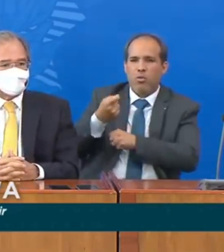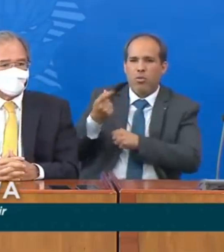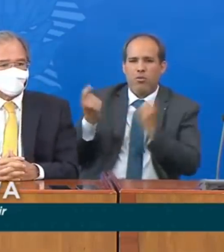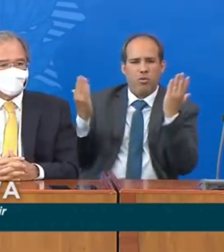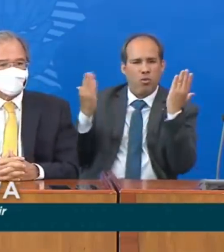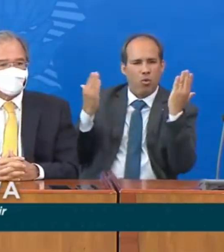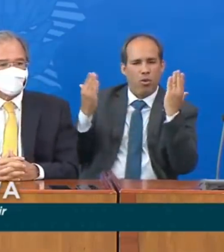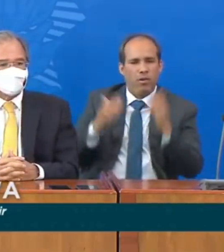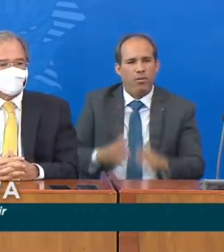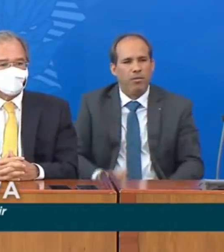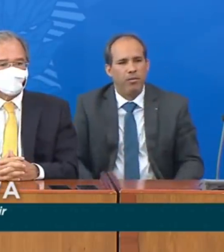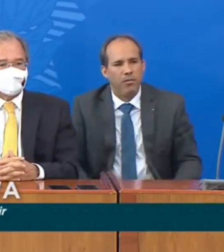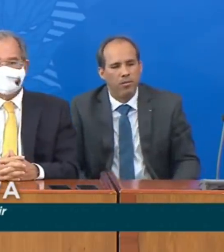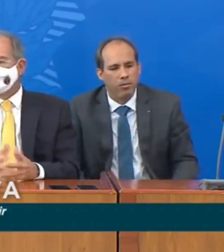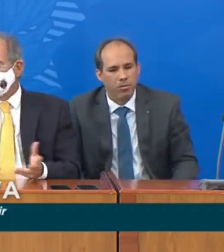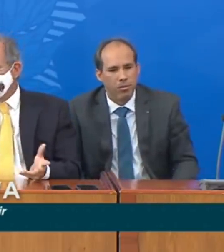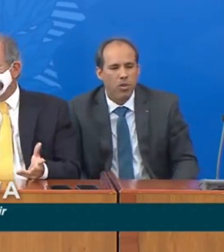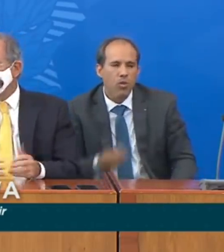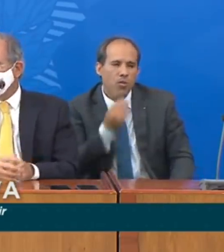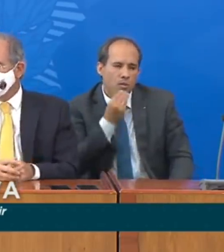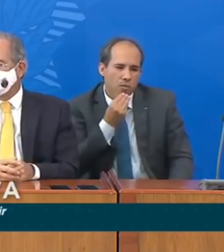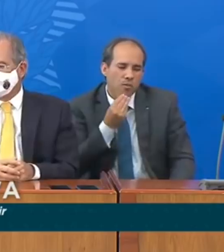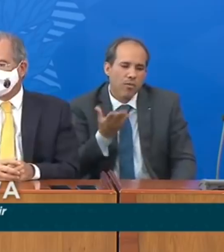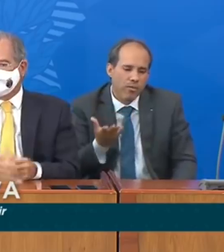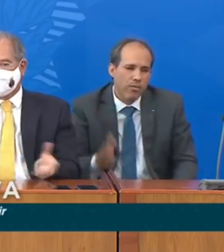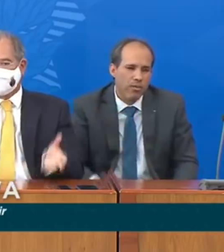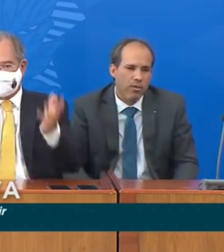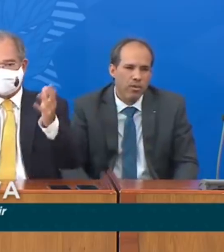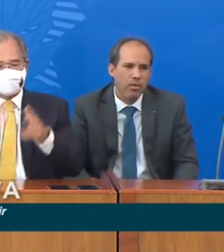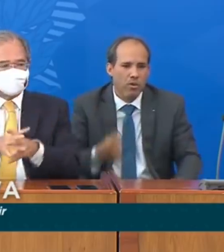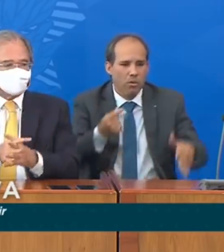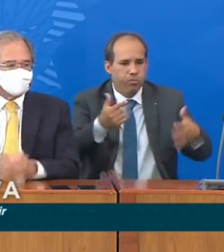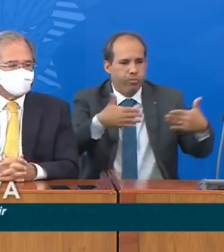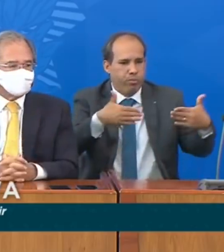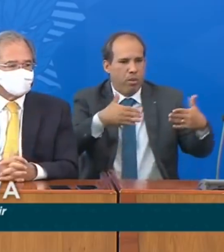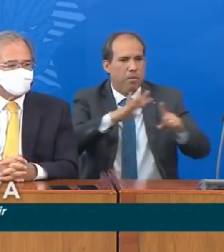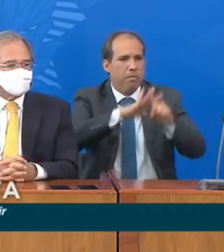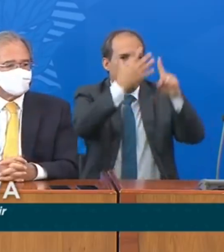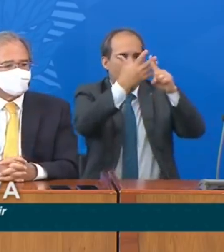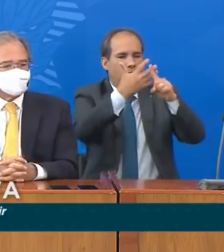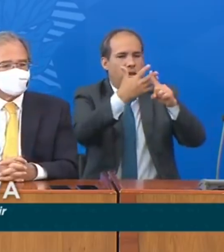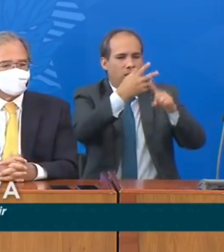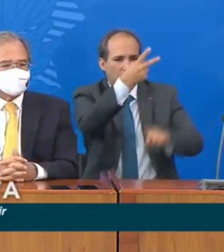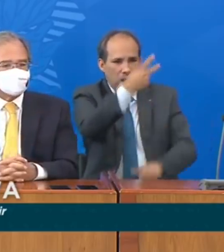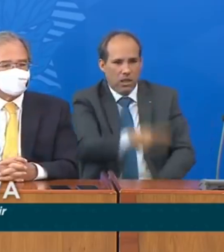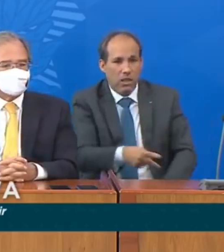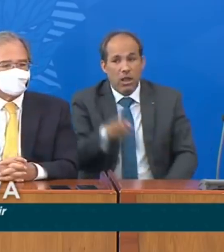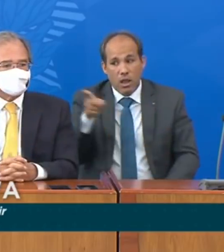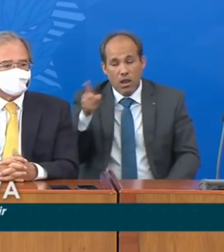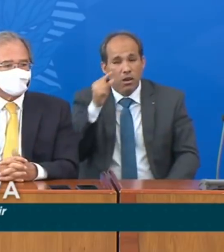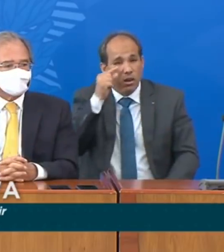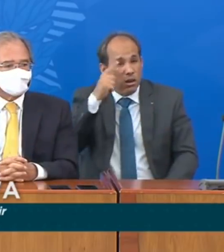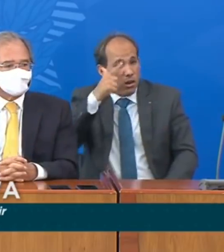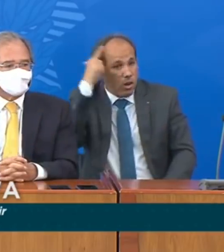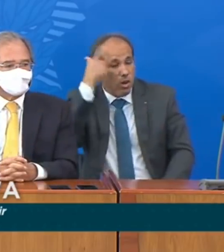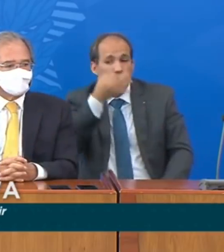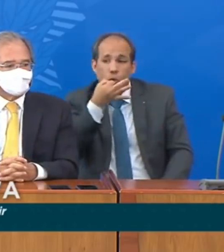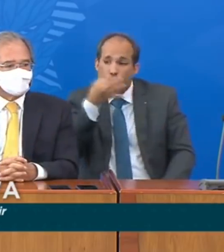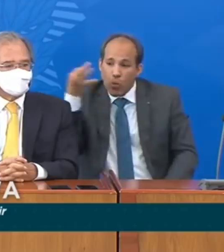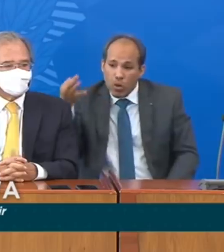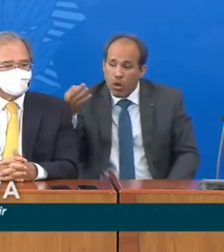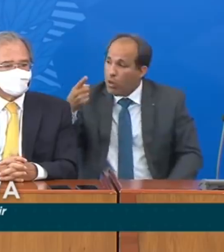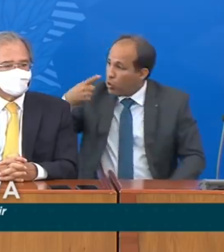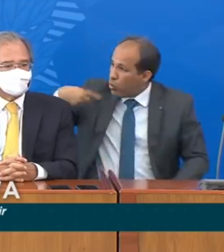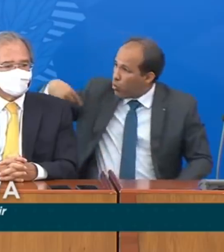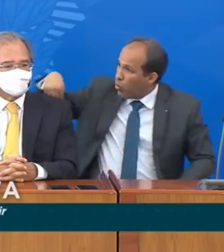como isso aumenta a arrecadação, o Paulo Guedes aqui sugere que nós, por si